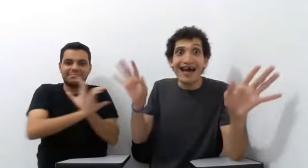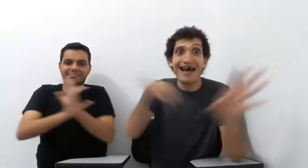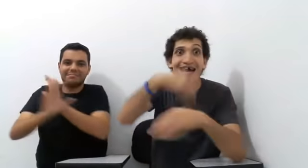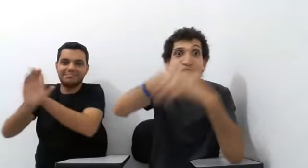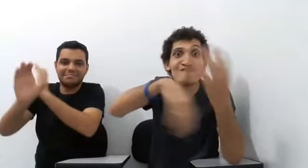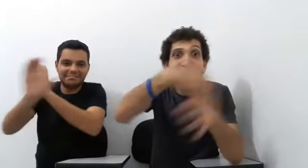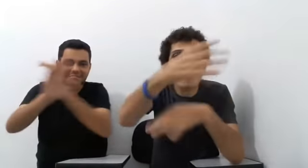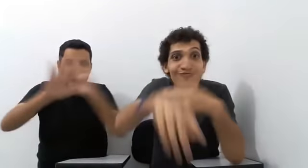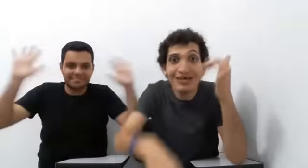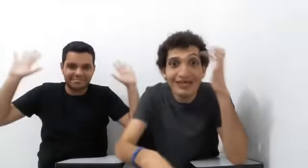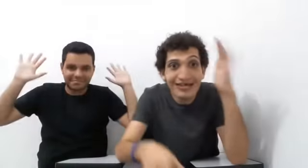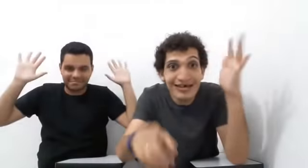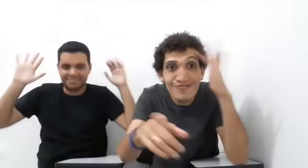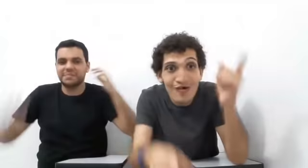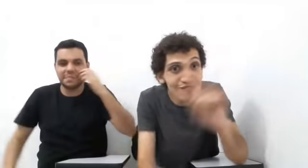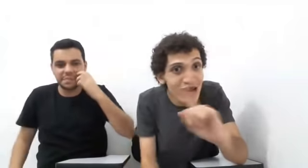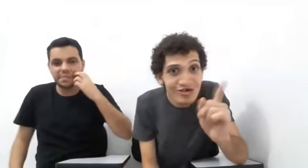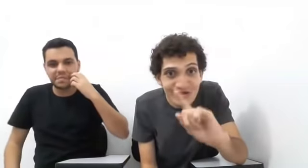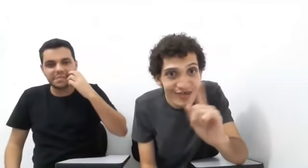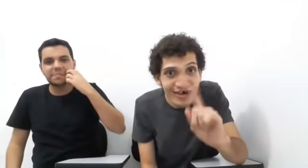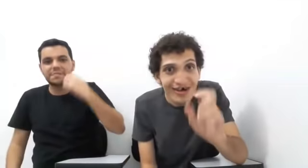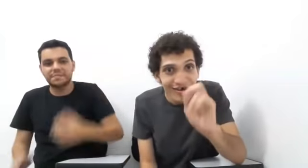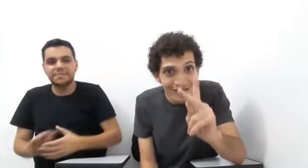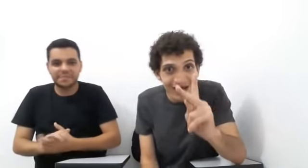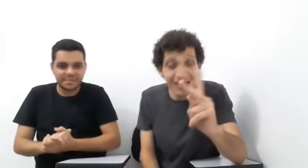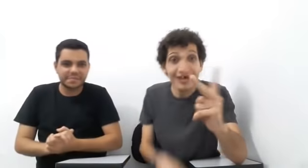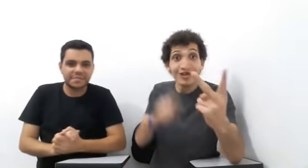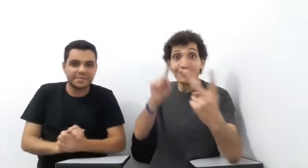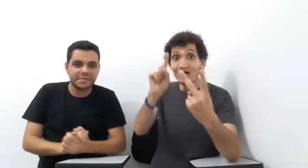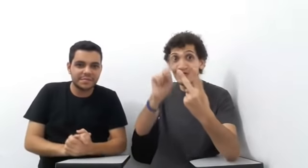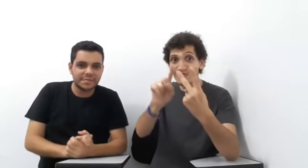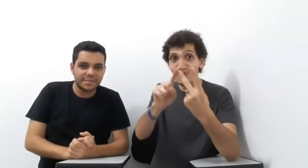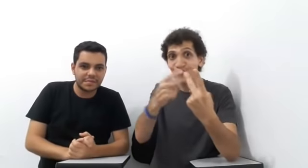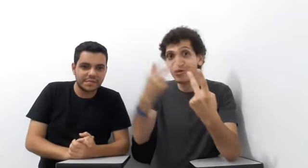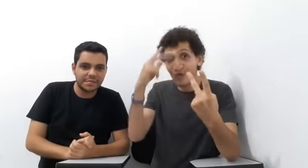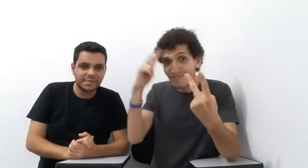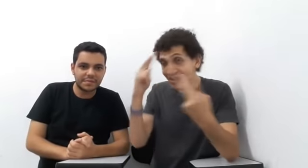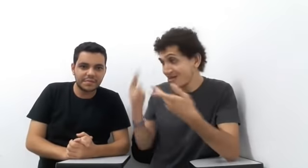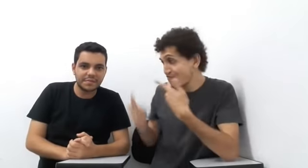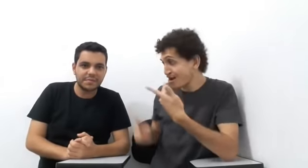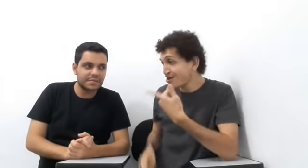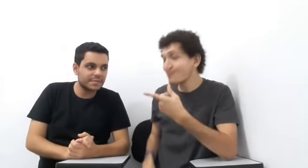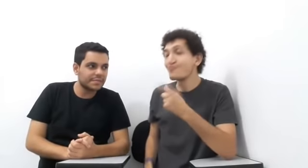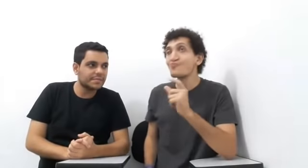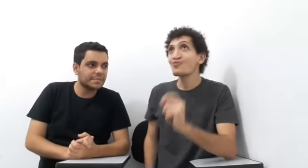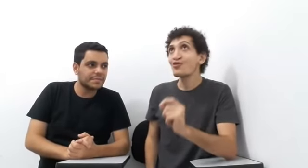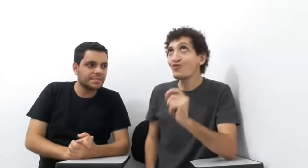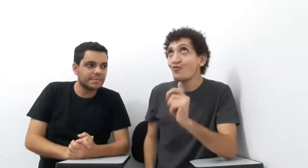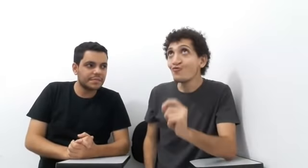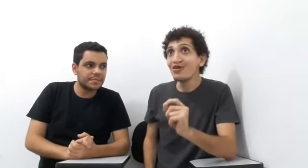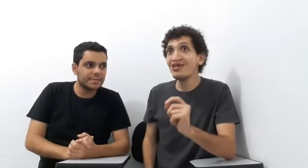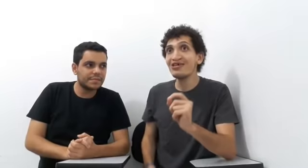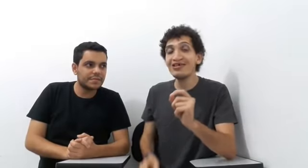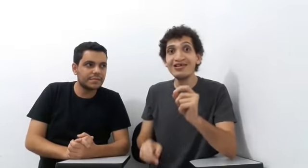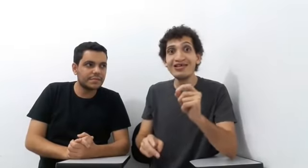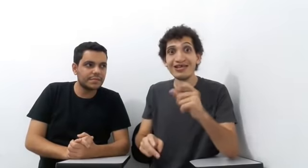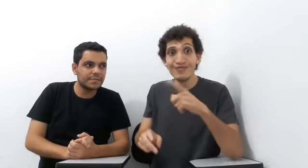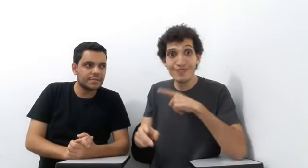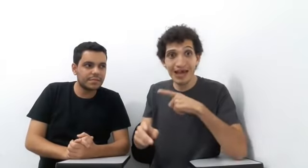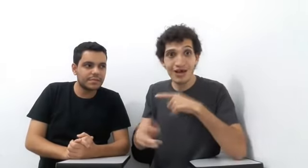É uma bagunça que vocês não imaginam. Ok? E o segundo, eu lembrei falando, porque e tem